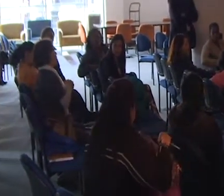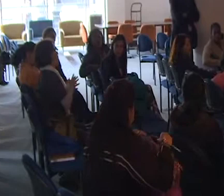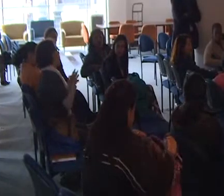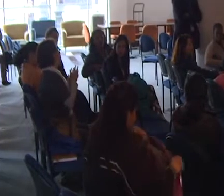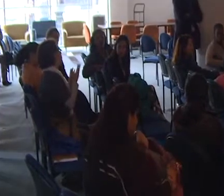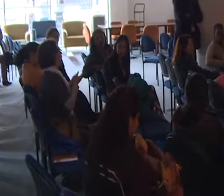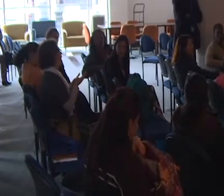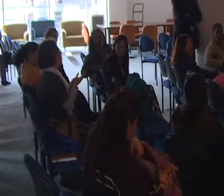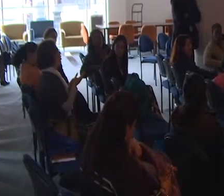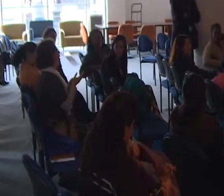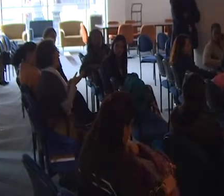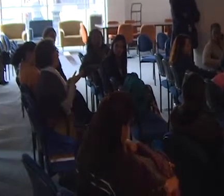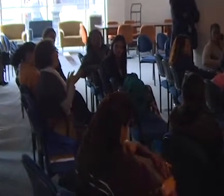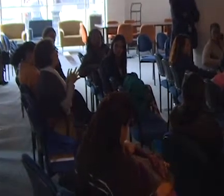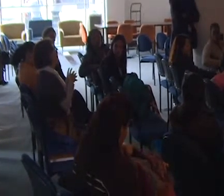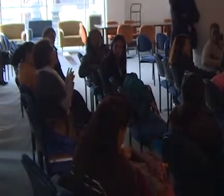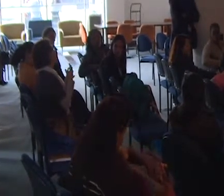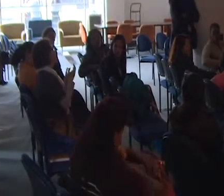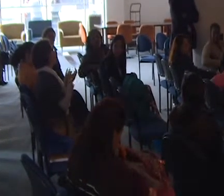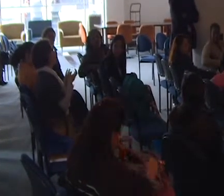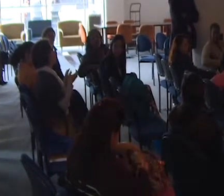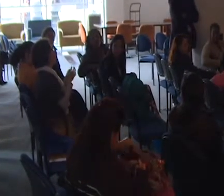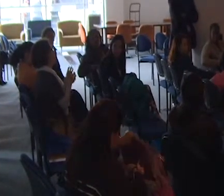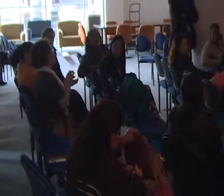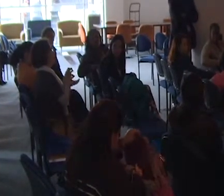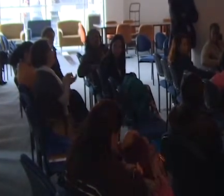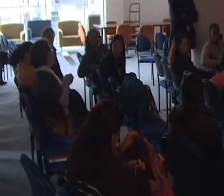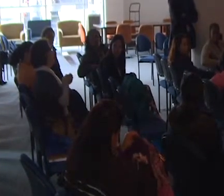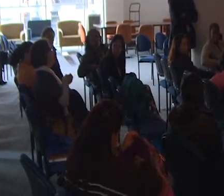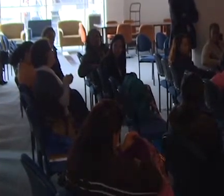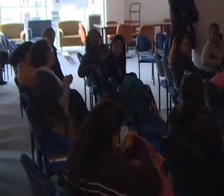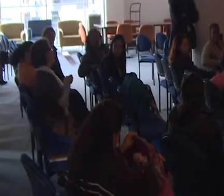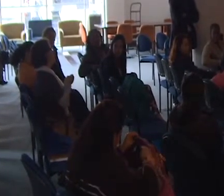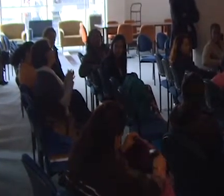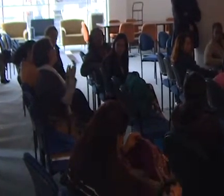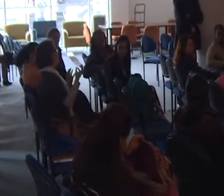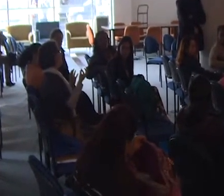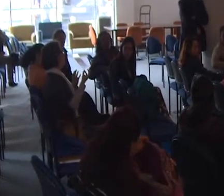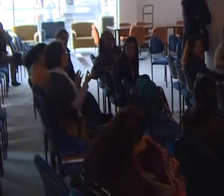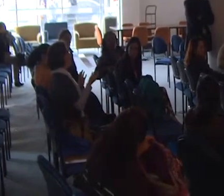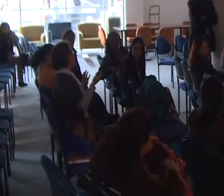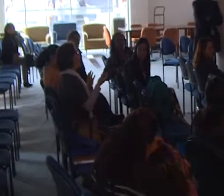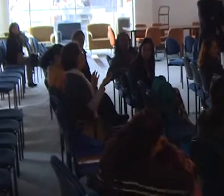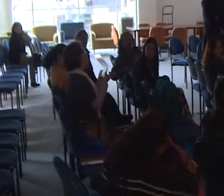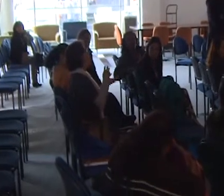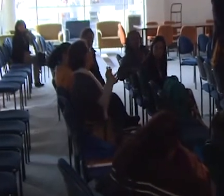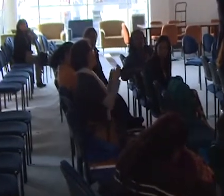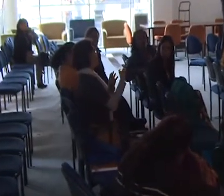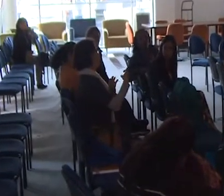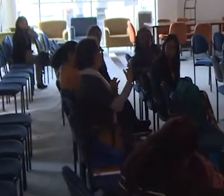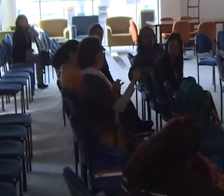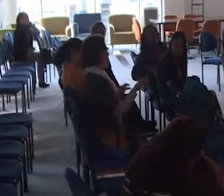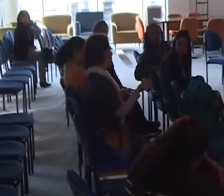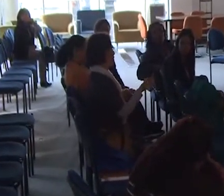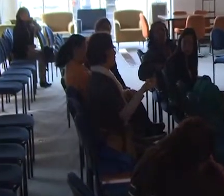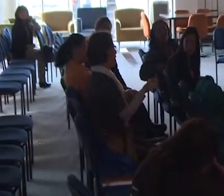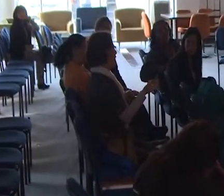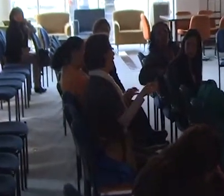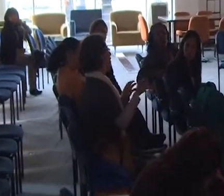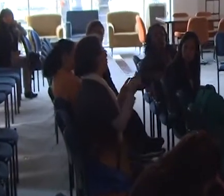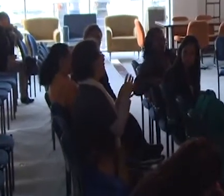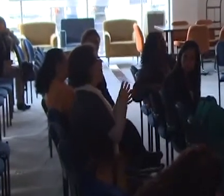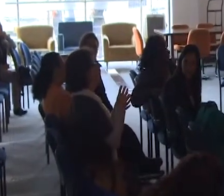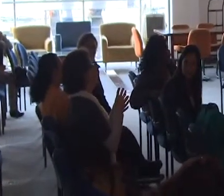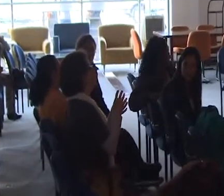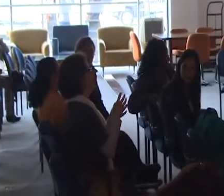talleres de comunicación buscando que los papás, independiente de la edad del niño, aprendan a tener conversación con sus